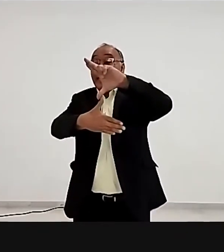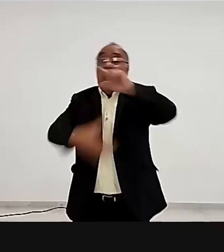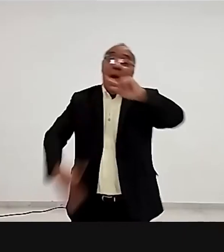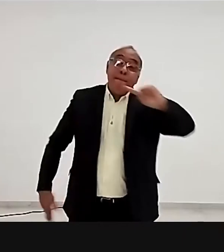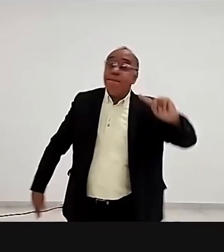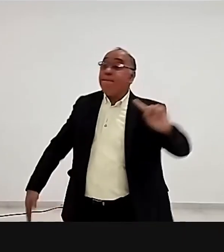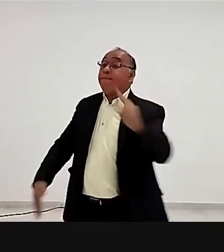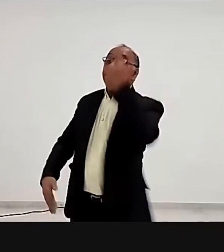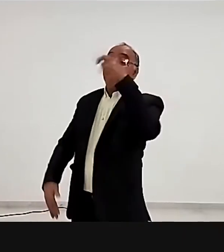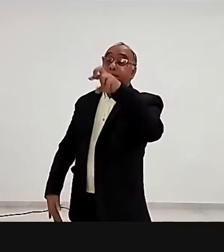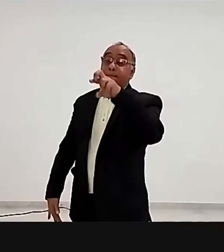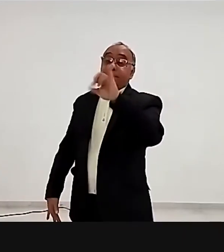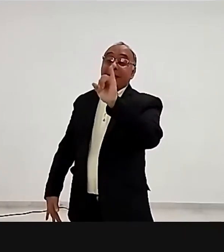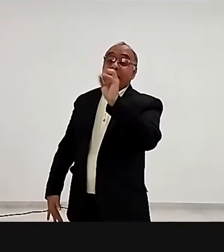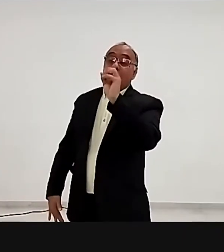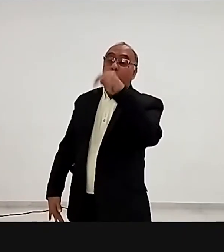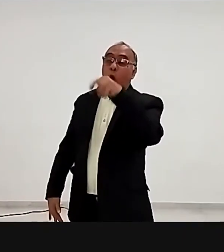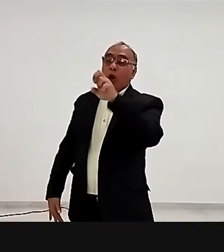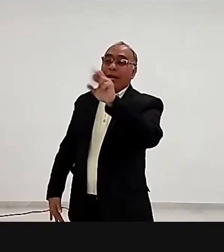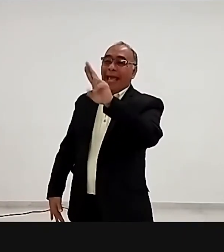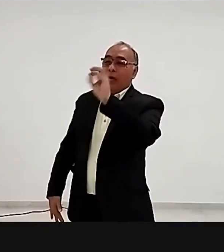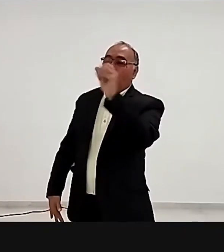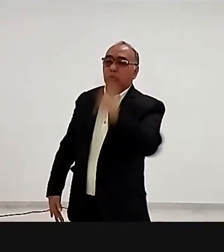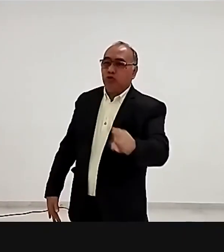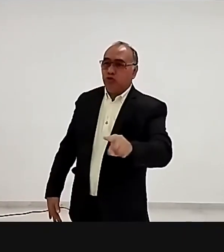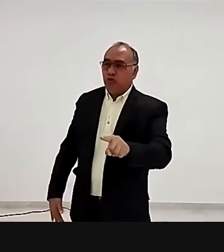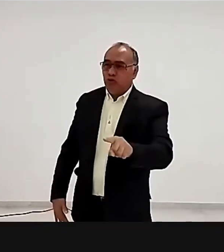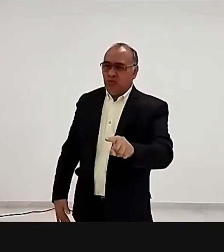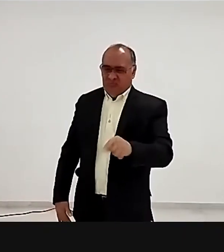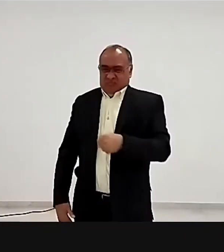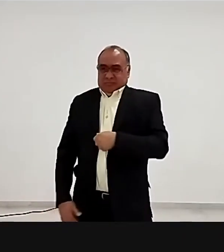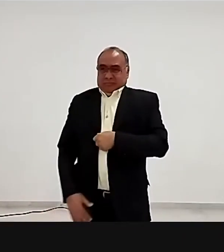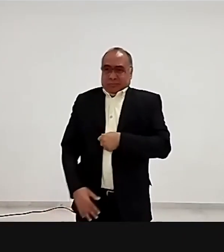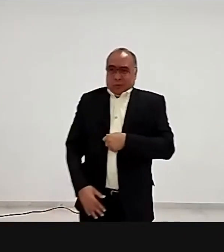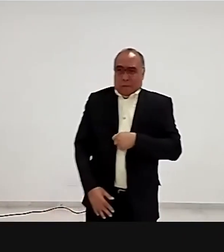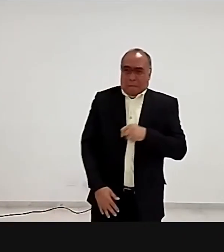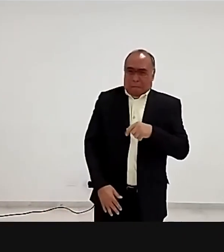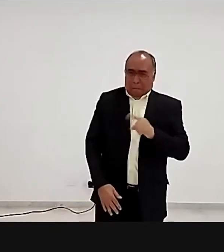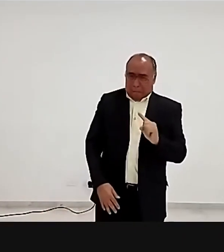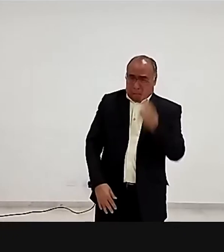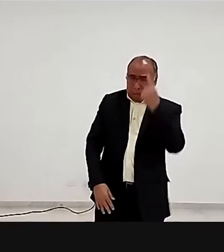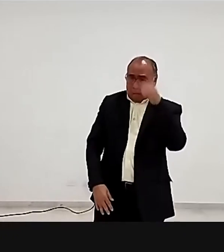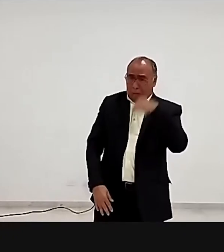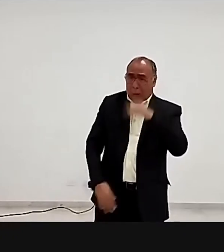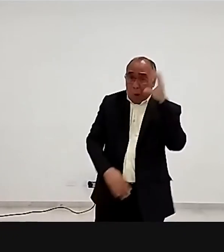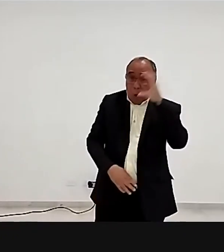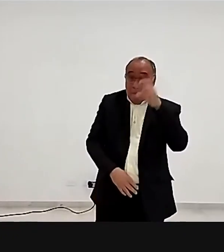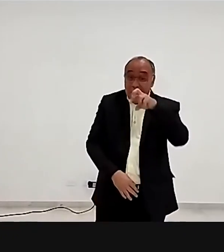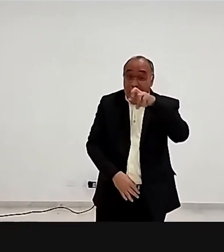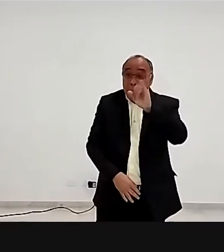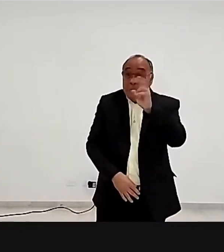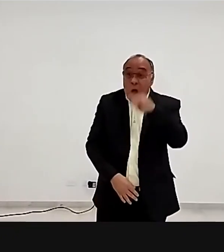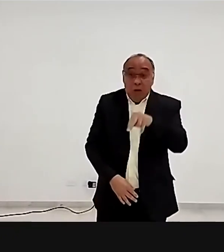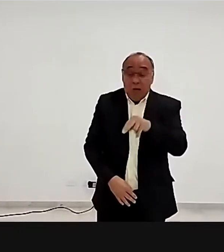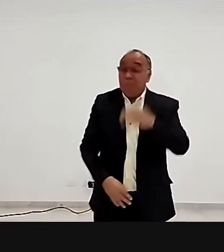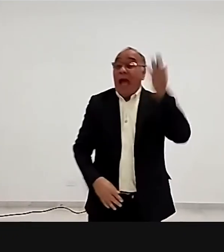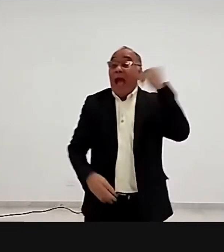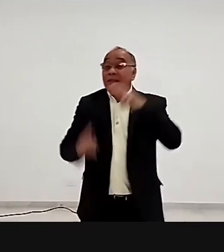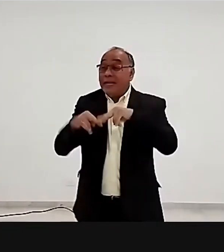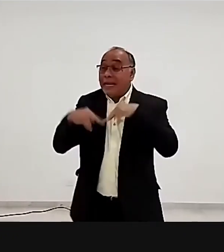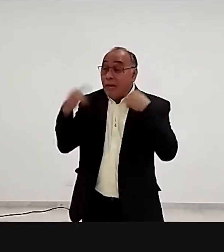pero también los periodistas pues dijeron que colombia de la pionera